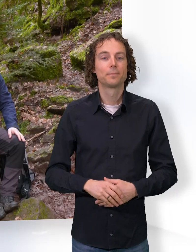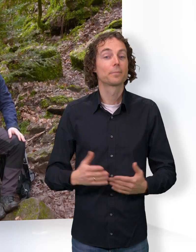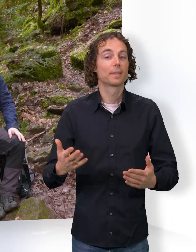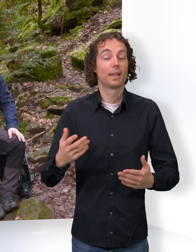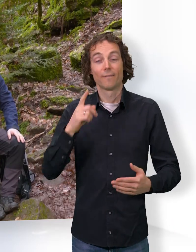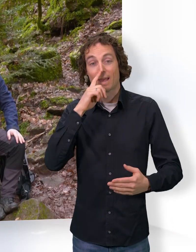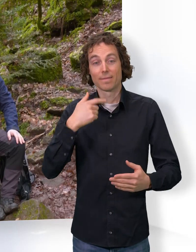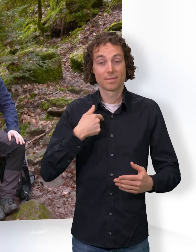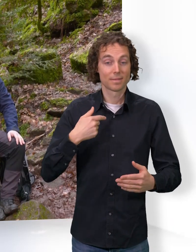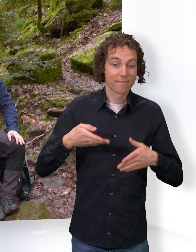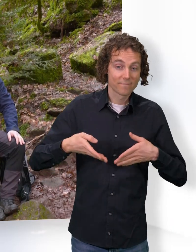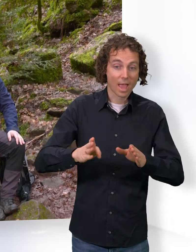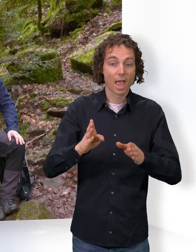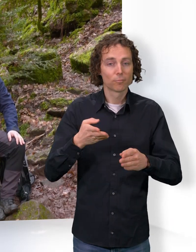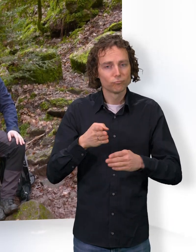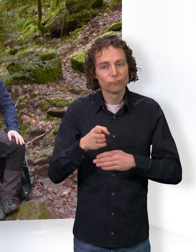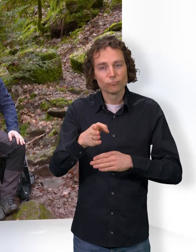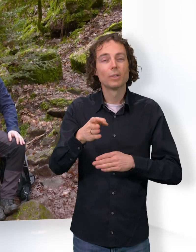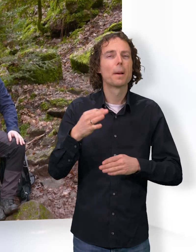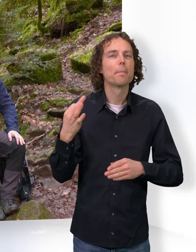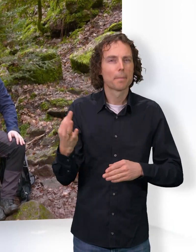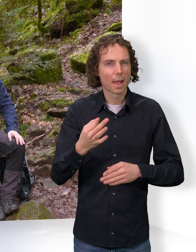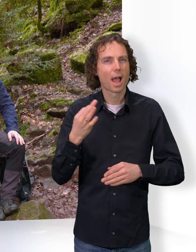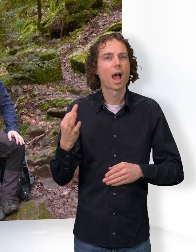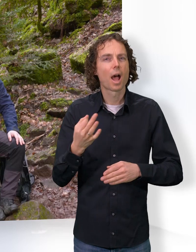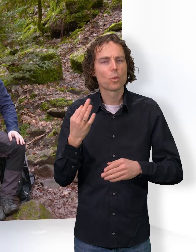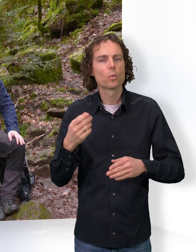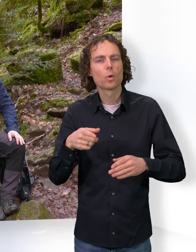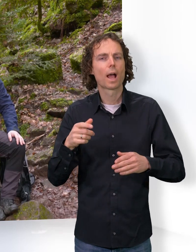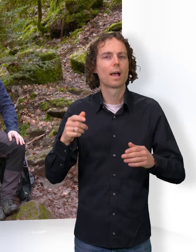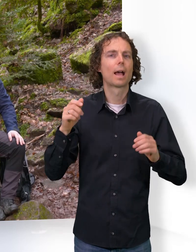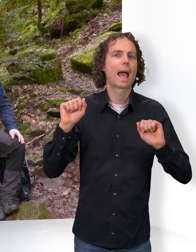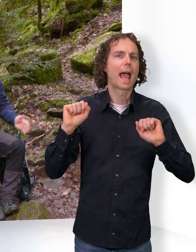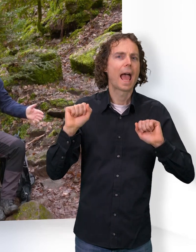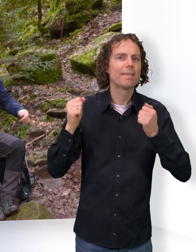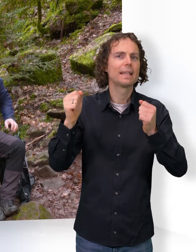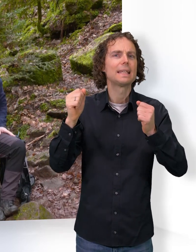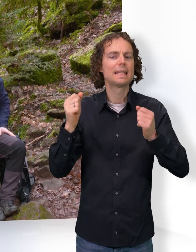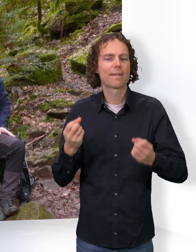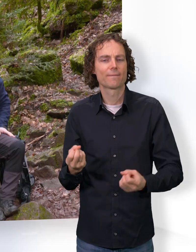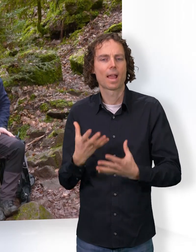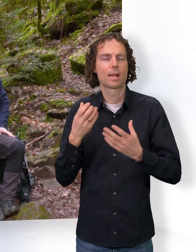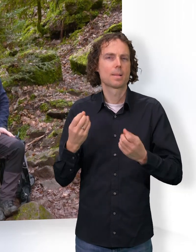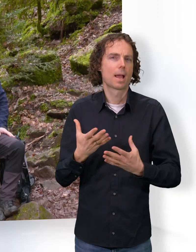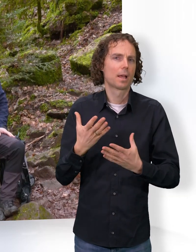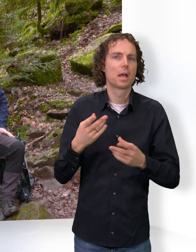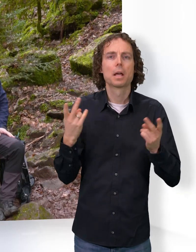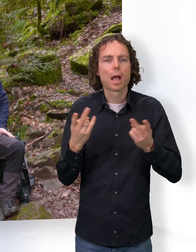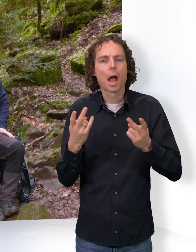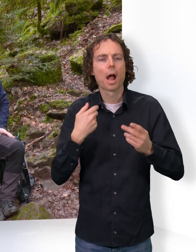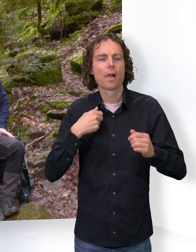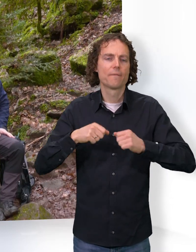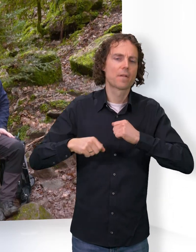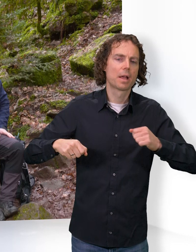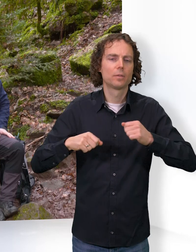Wenn wir auf dem Weg sind, dann braucht es solche Energiequellen. Ganz egal, ob ich auf einer Wanderung